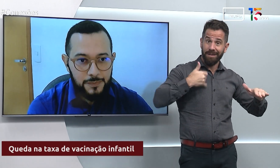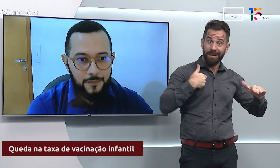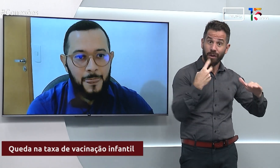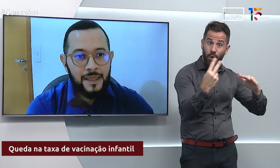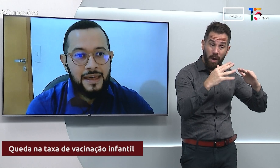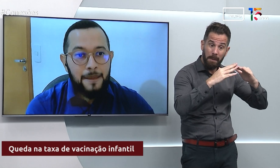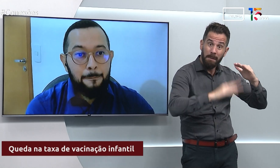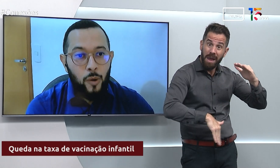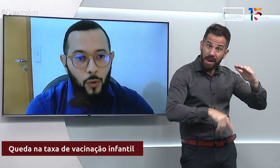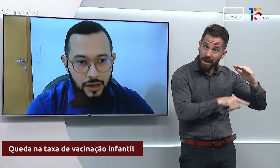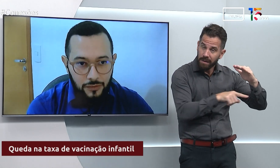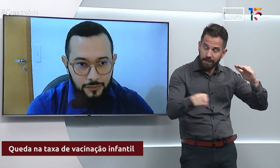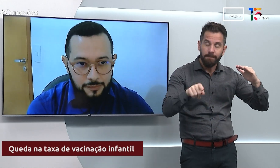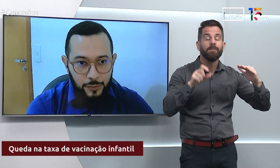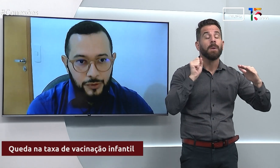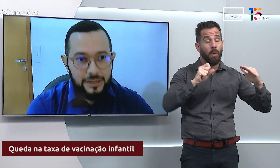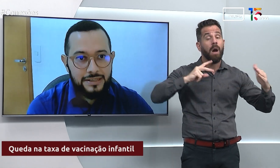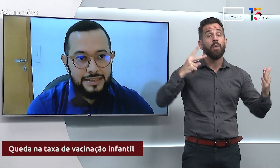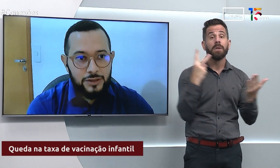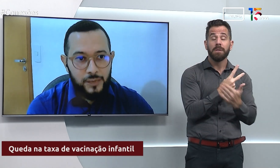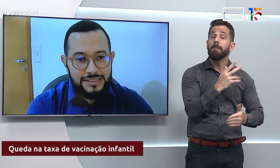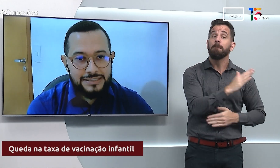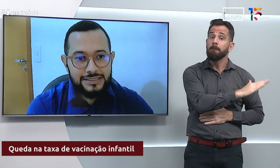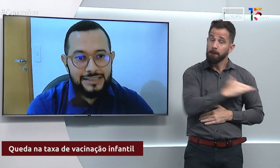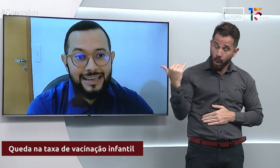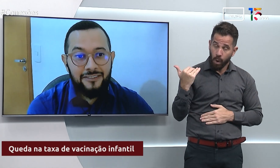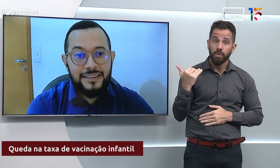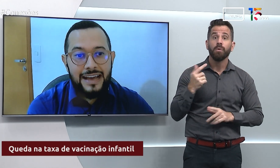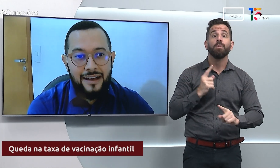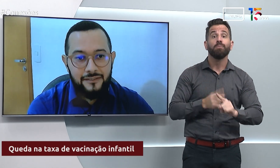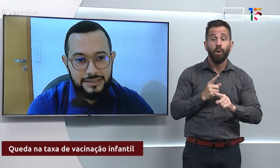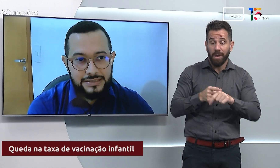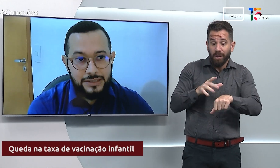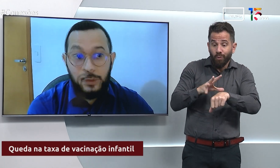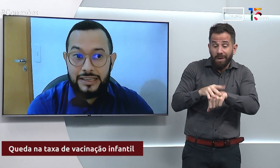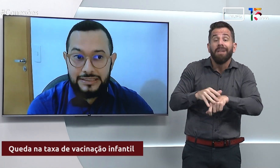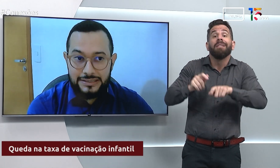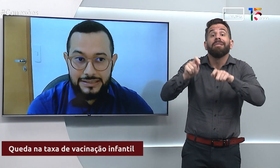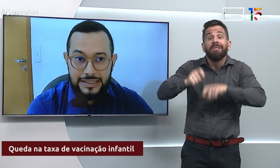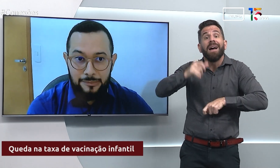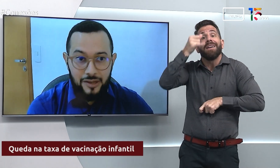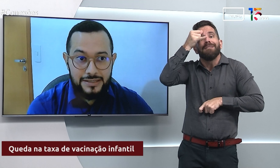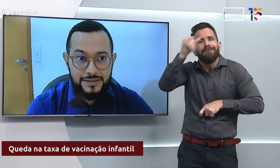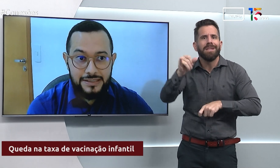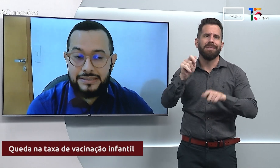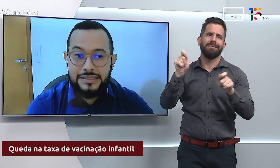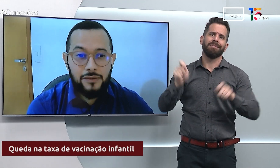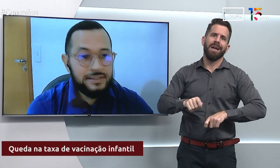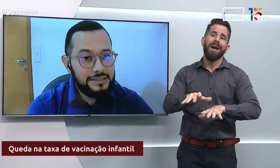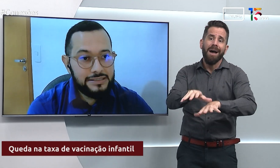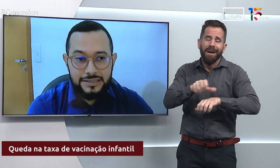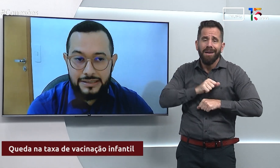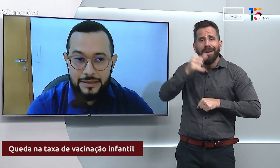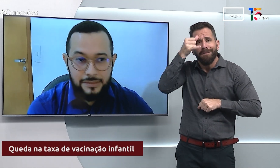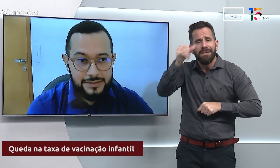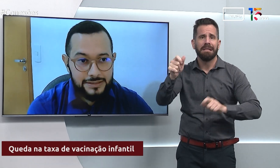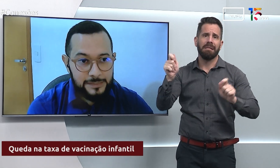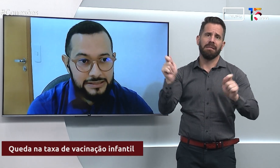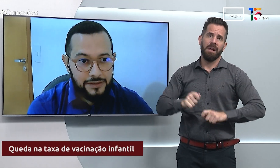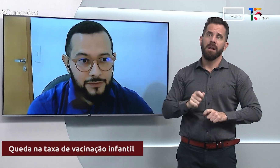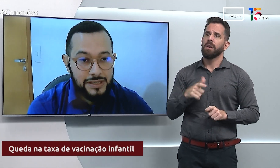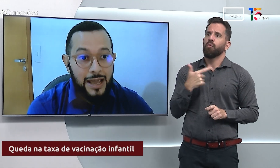2 anos morram por doenças evitáveis, doenças que na maioria das vezes não existem